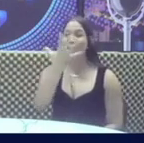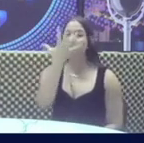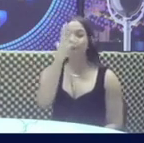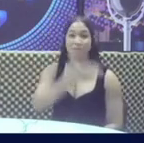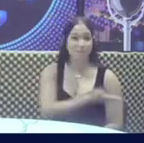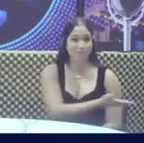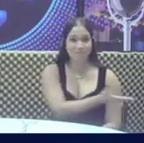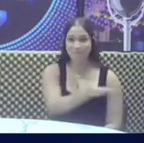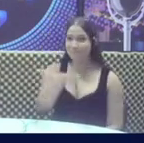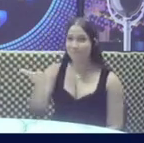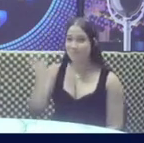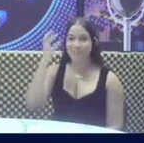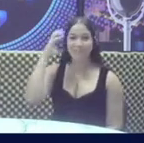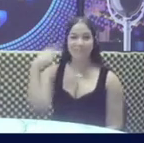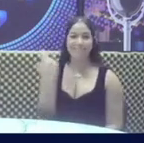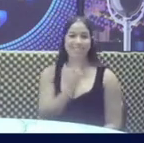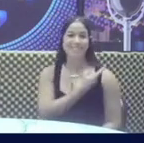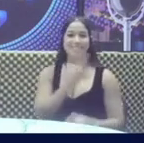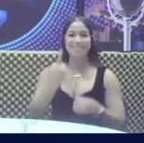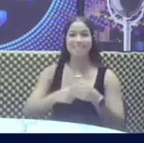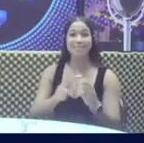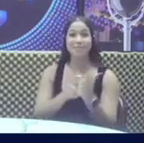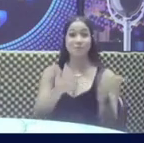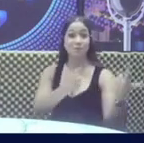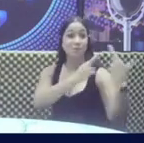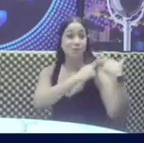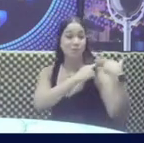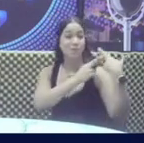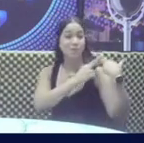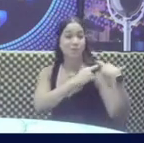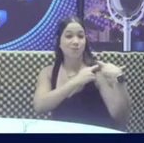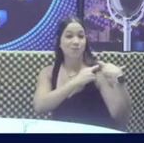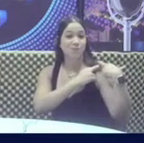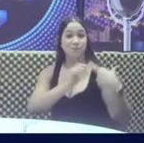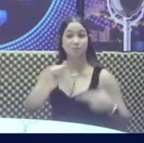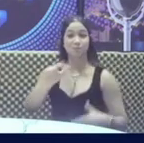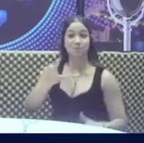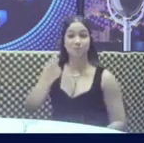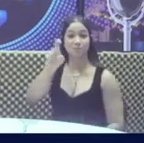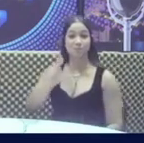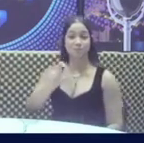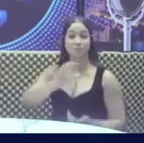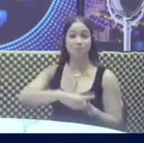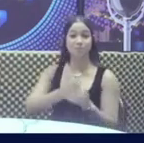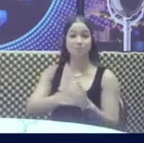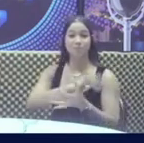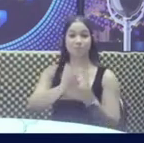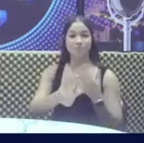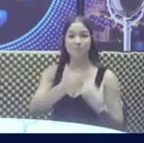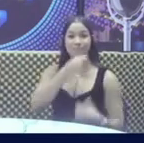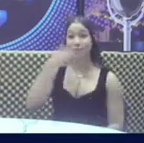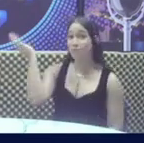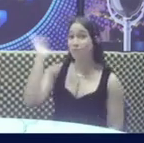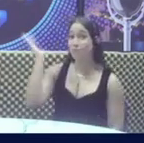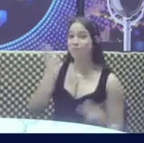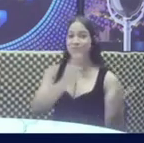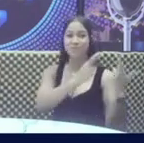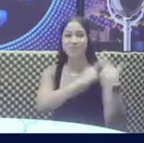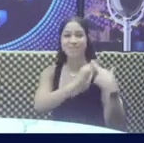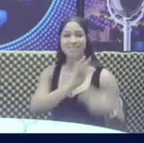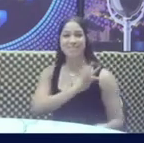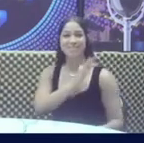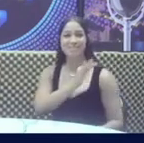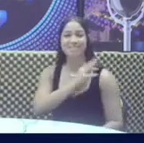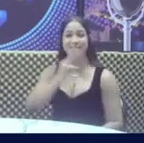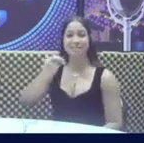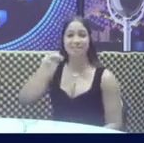carnaval a todos. Rádio Nossa Cidade, jornalista responsável pela edição, Alex Rocha. Tradução em Libras, Amanda Valentim.